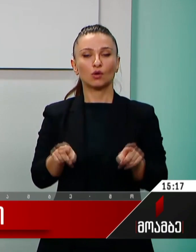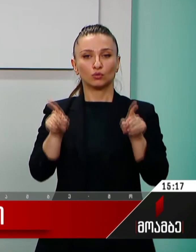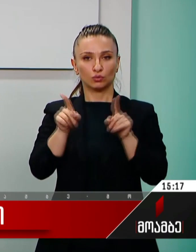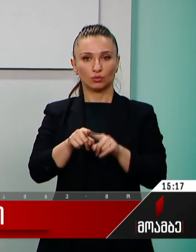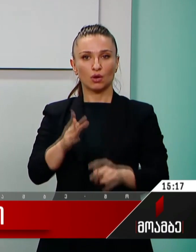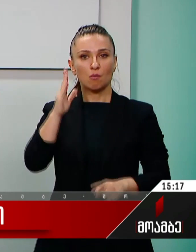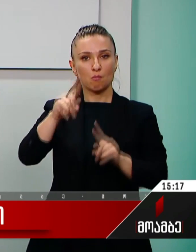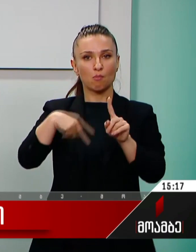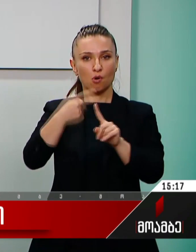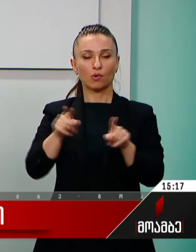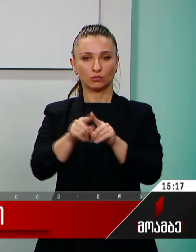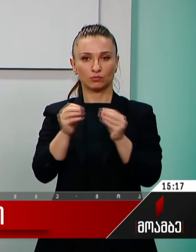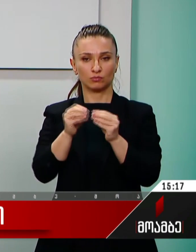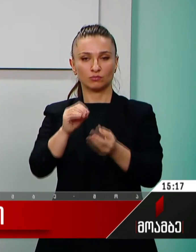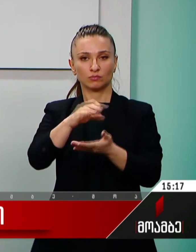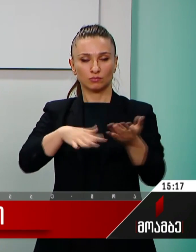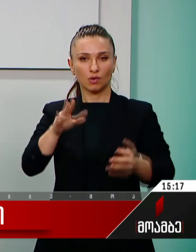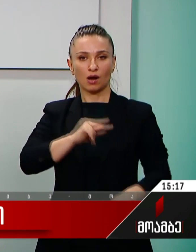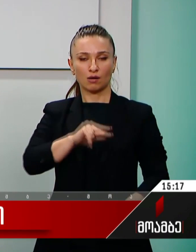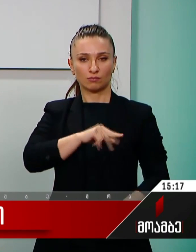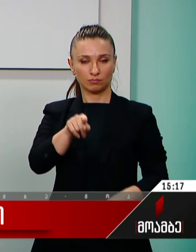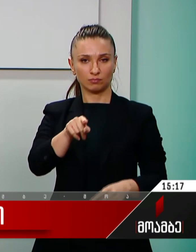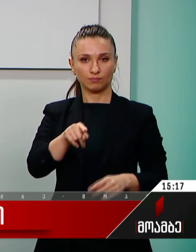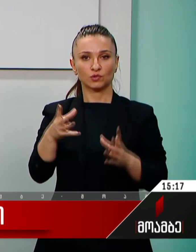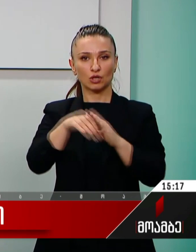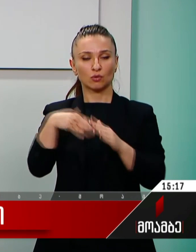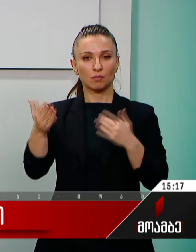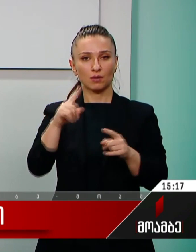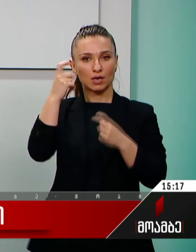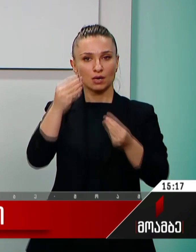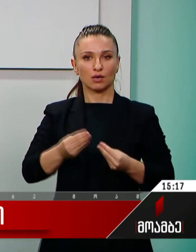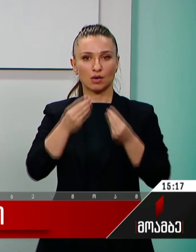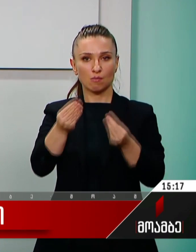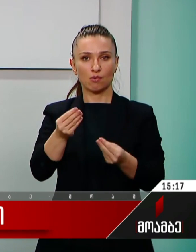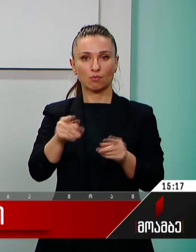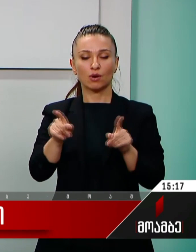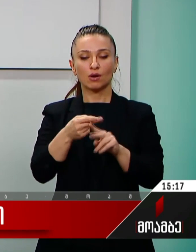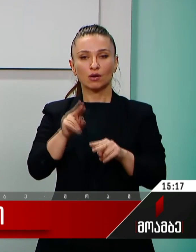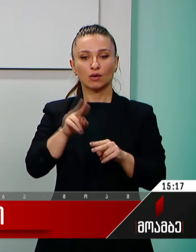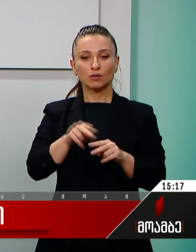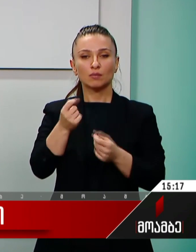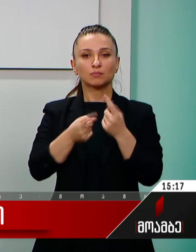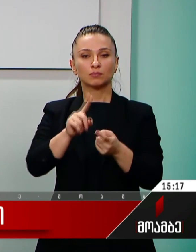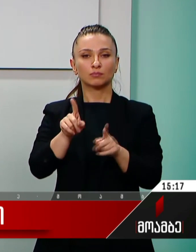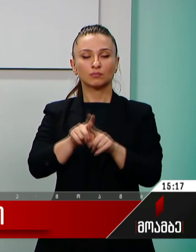თუმცა მომავალშიც გავაგრძელებთ ამომრჩევლის და ჩართული მხარეების ინფორმირებას იმ